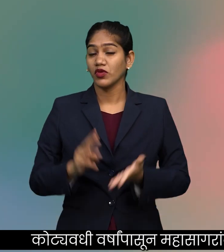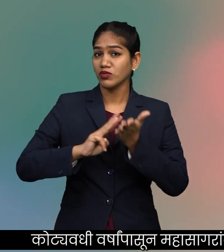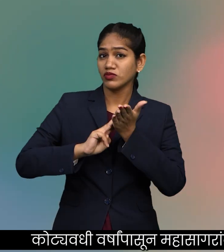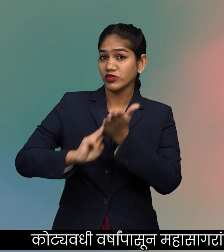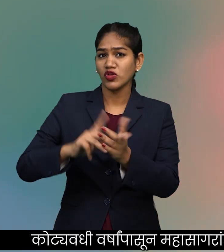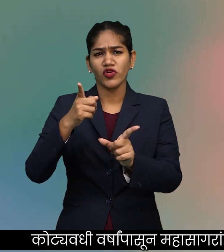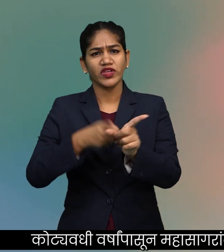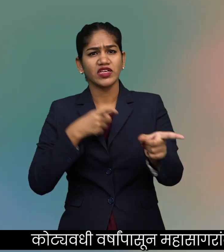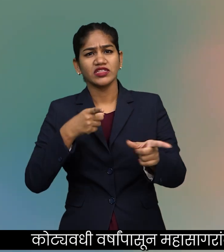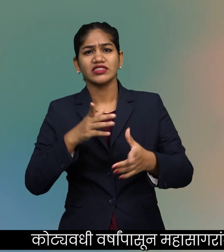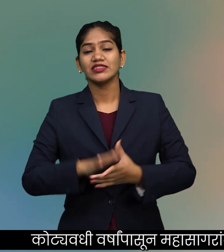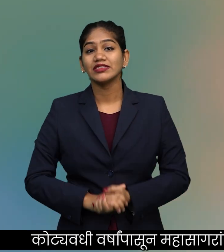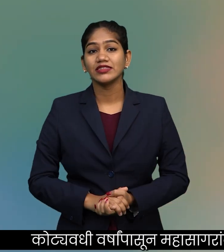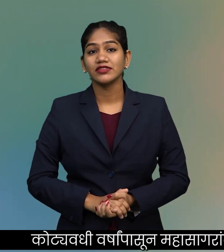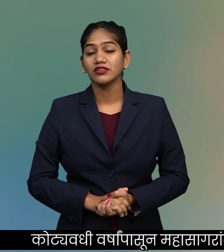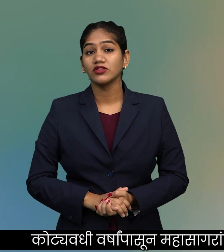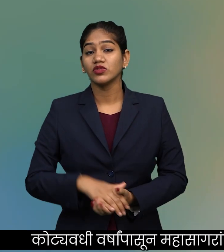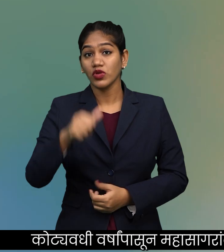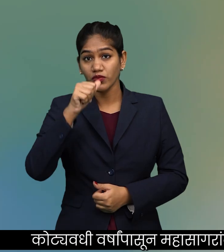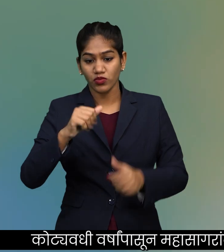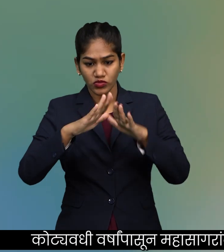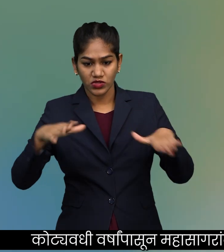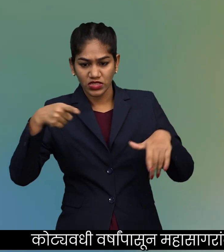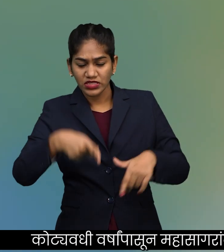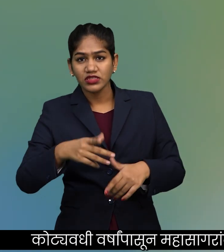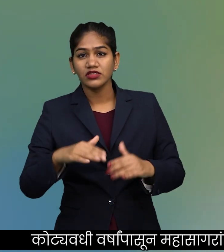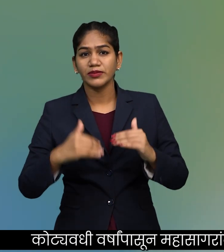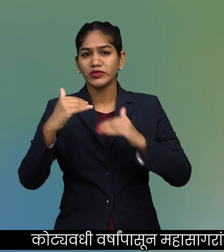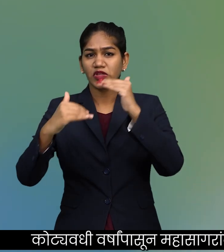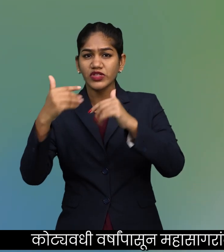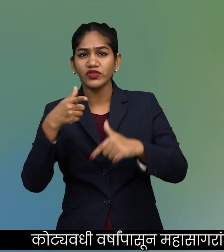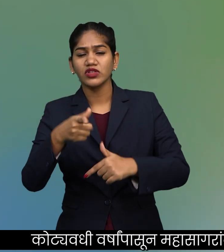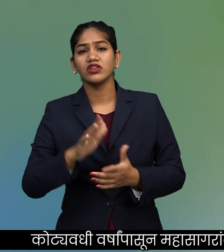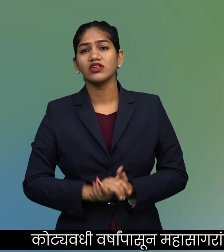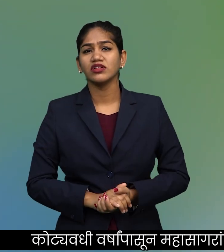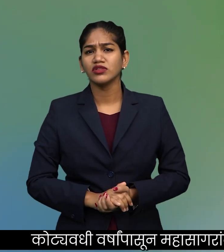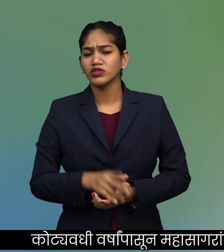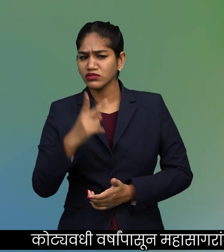कोट्यवधी वर्षांपासून महासागरांनी लक्षणीय खारट पाणी विकसित केले आहे.